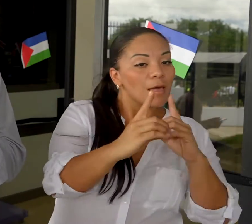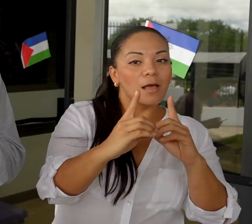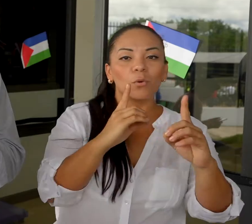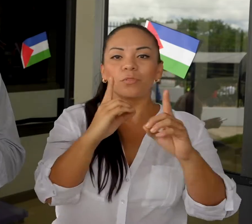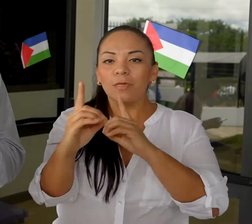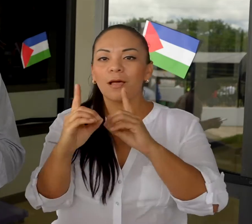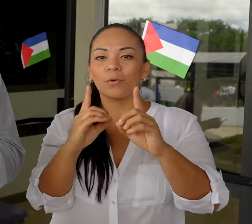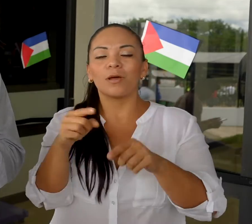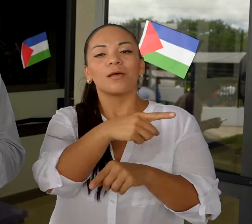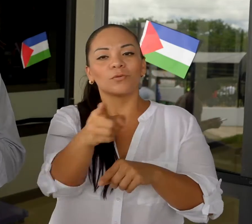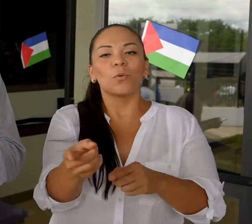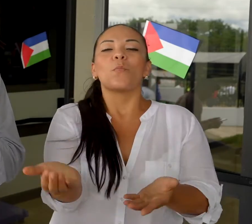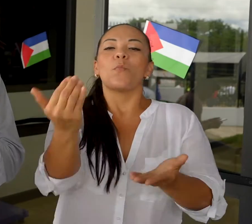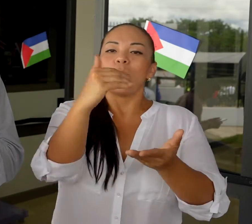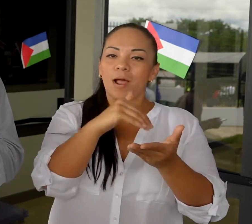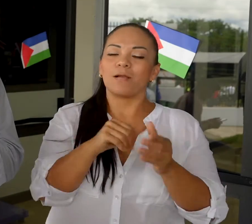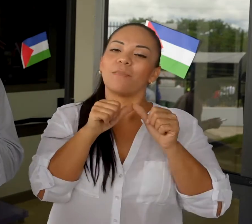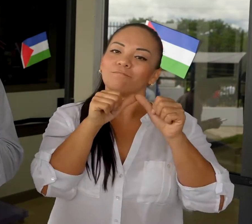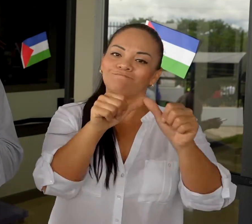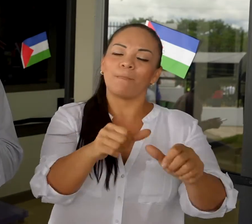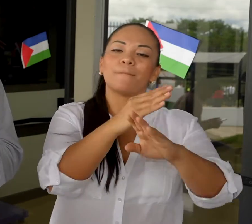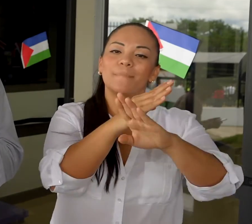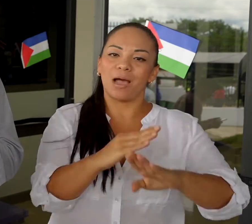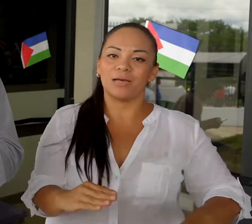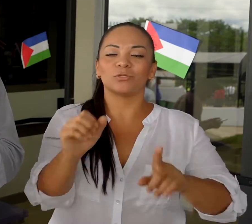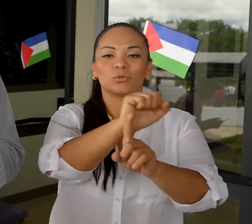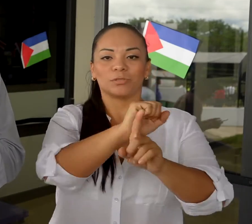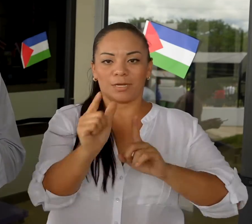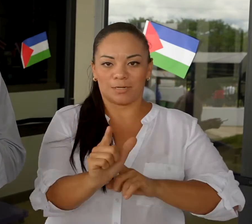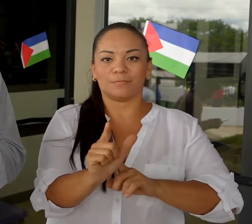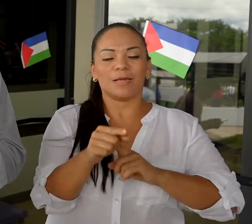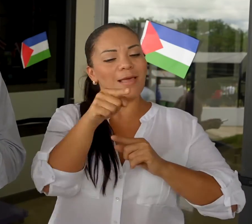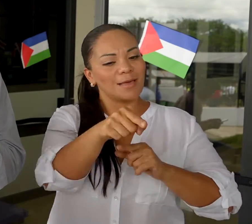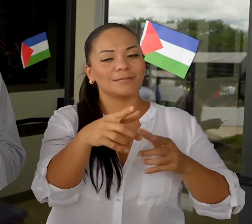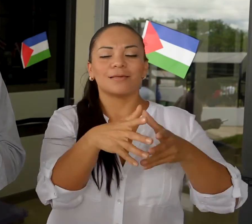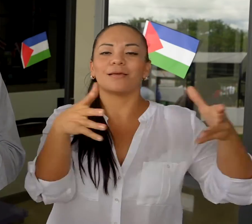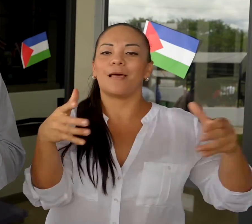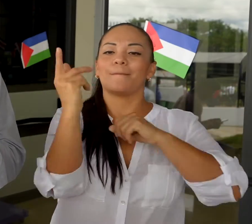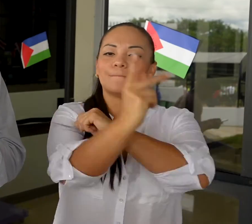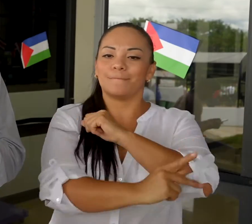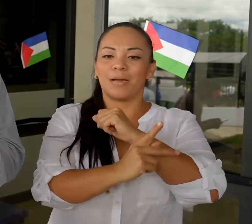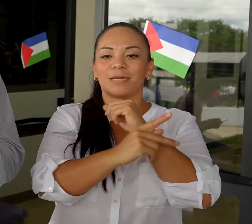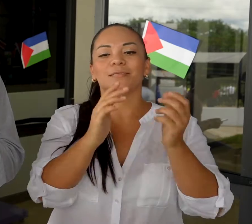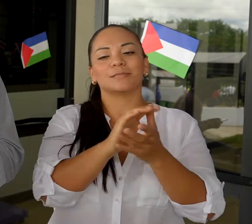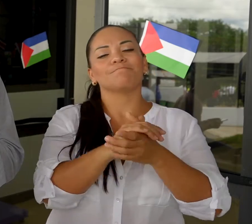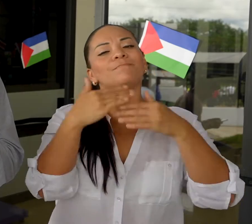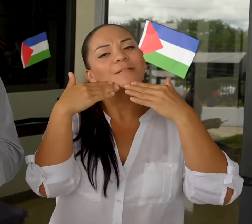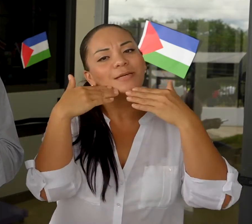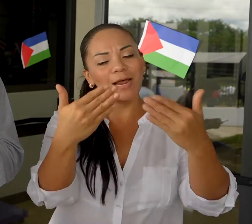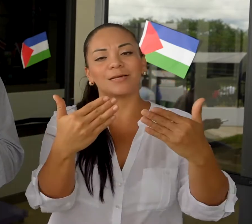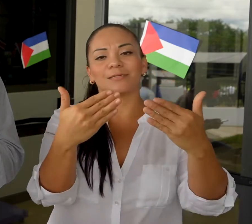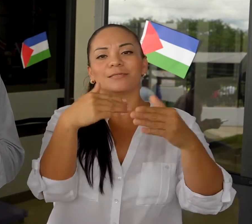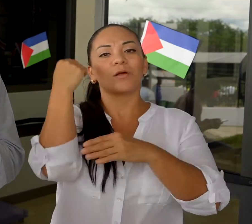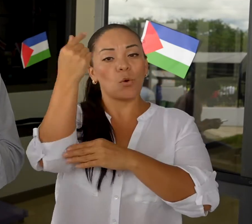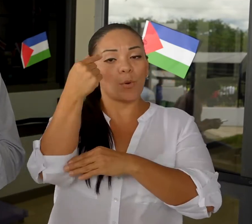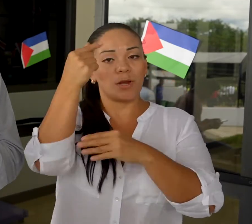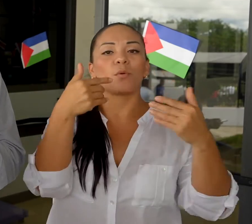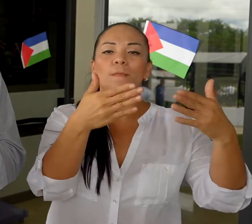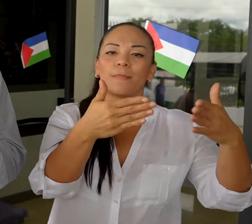vuelva a esperar la paz social en este gran país agradezco al gobierno